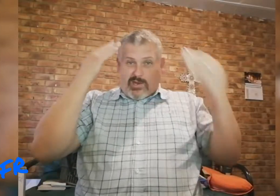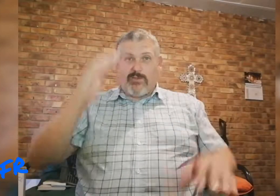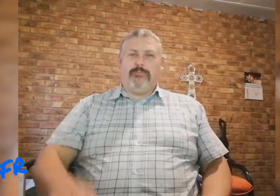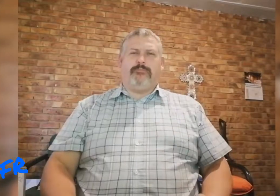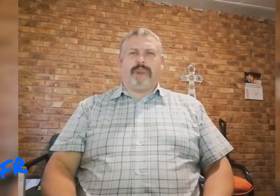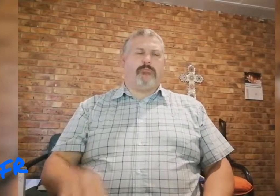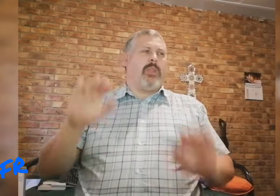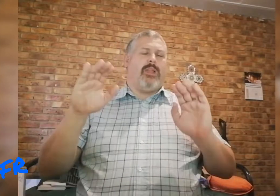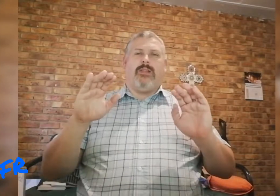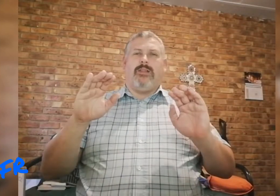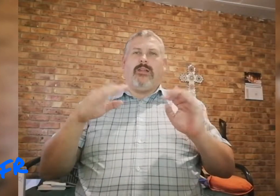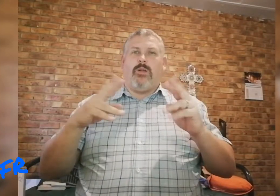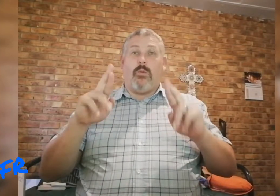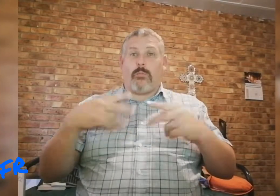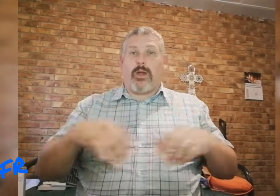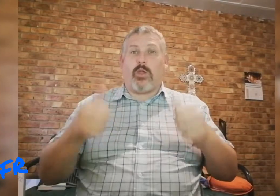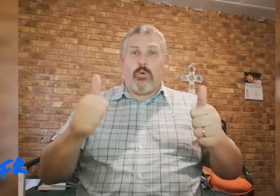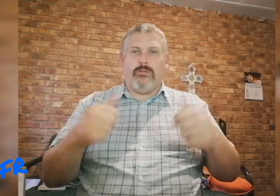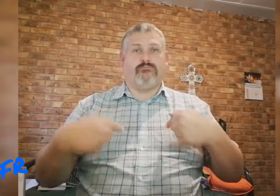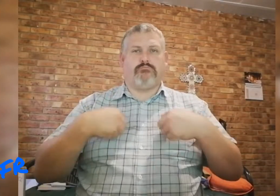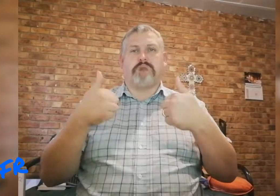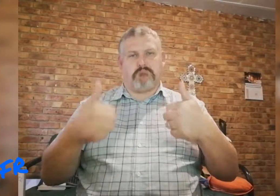Hallo. Hoop gaan goed.